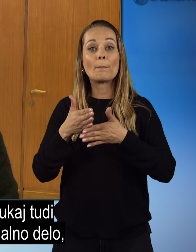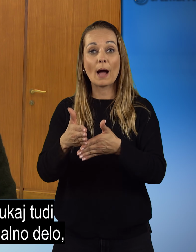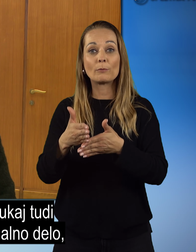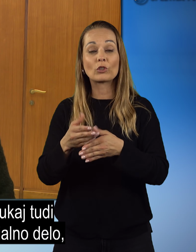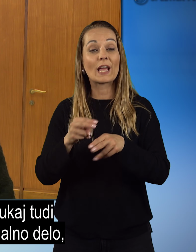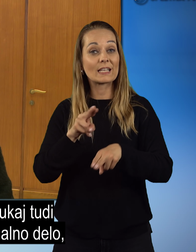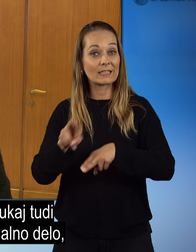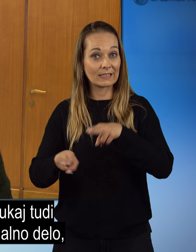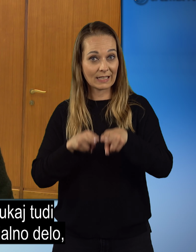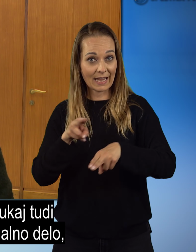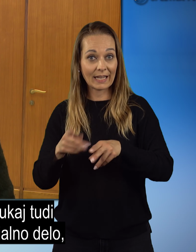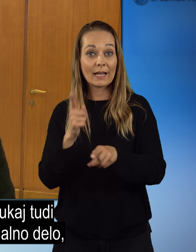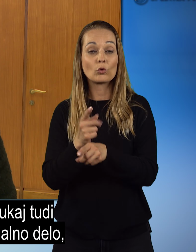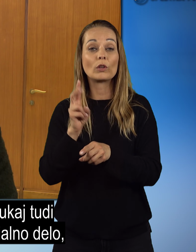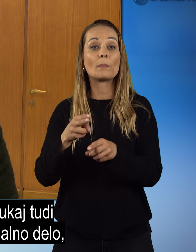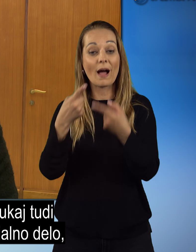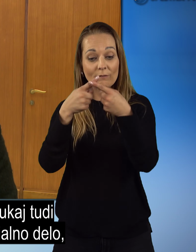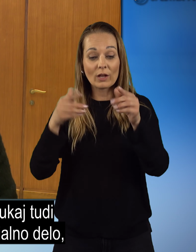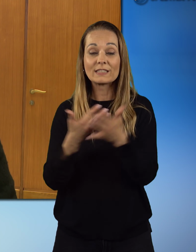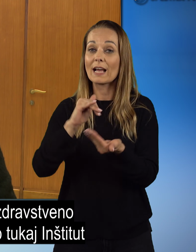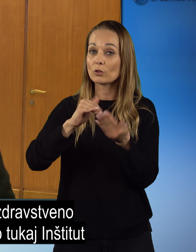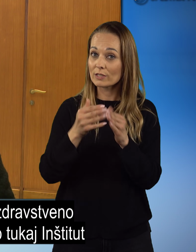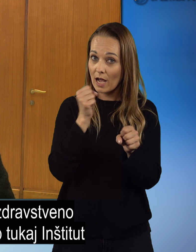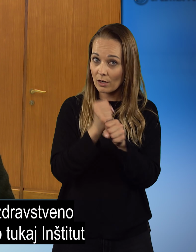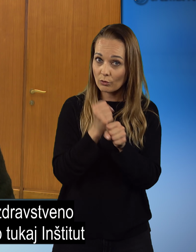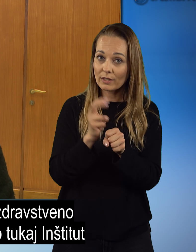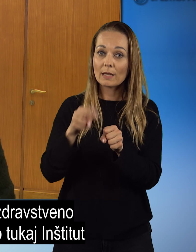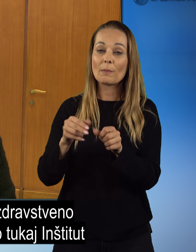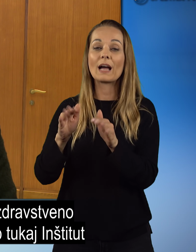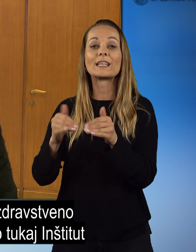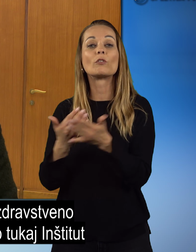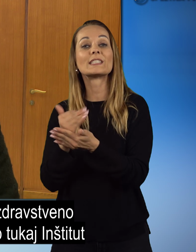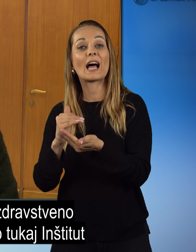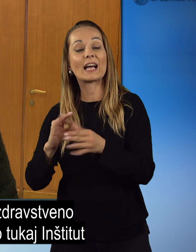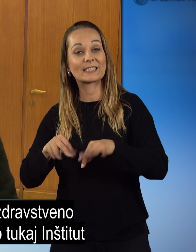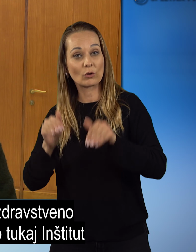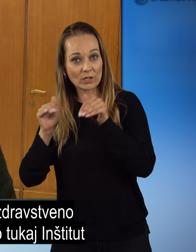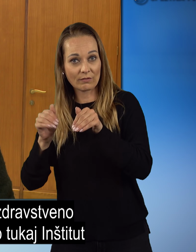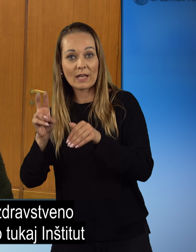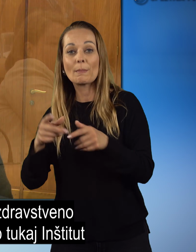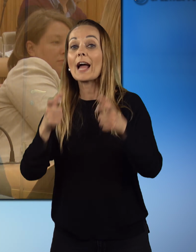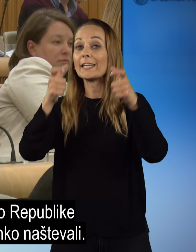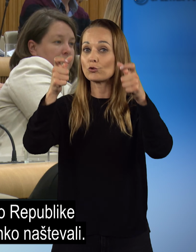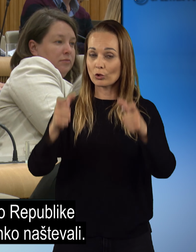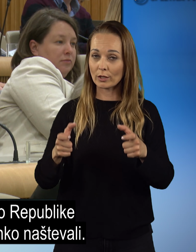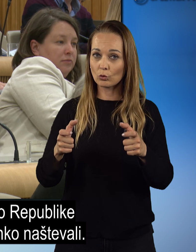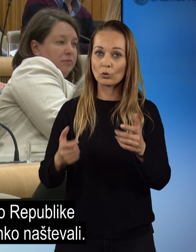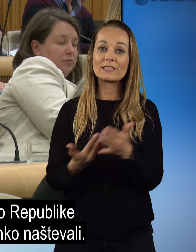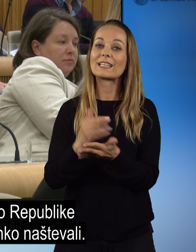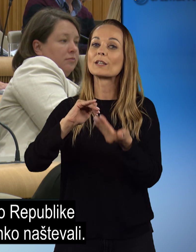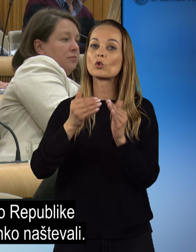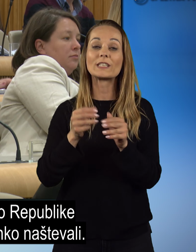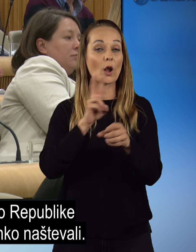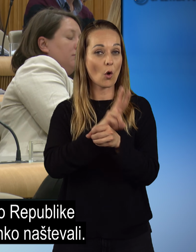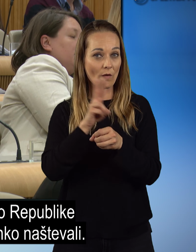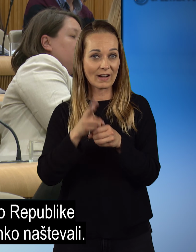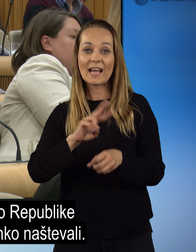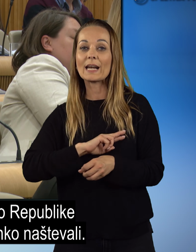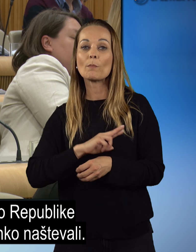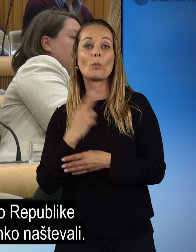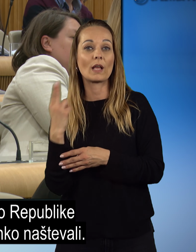potem imamo tukaj tudi fakulteto za socialno delo, imamo Zavod za zdravstveno zavarovanje, imamo tukaj Inštitut za socialno